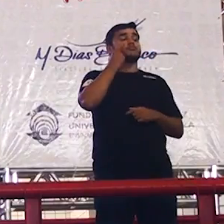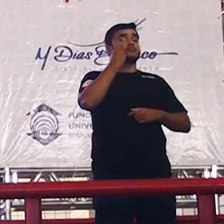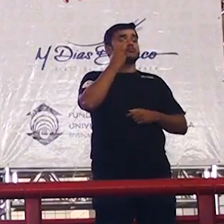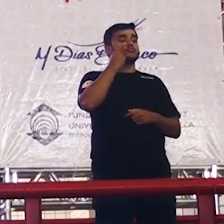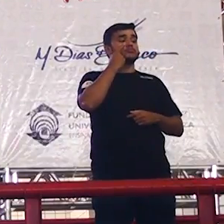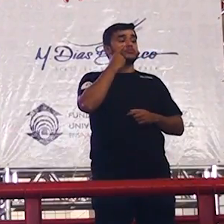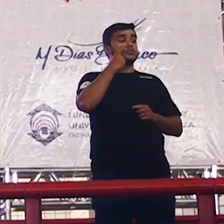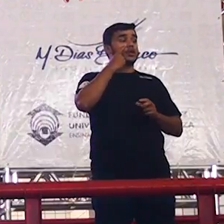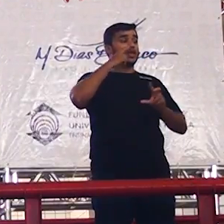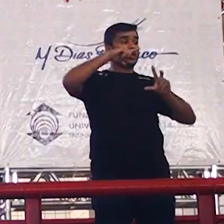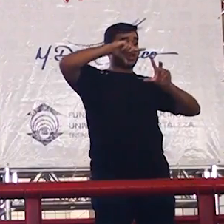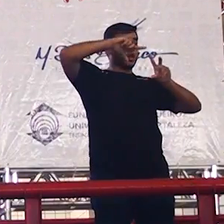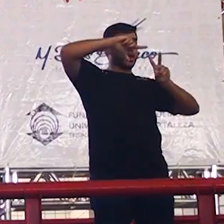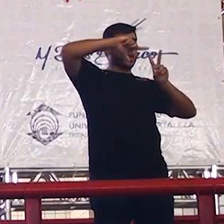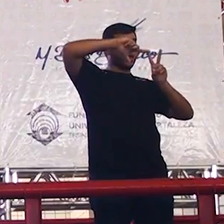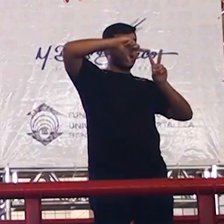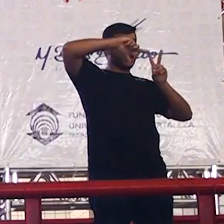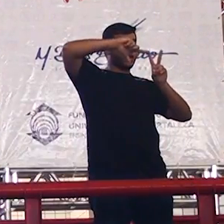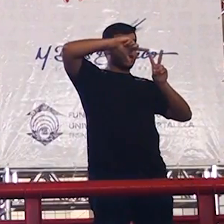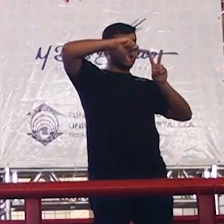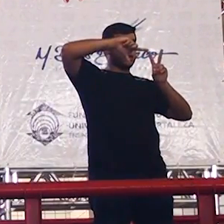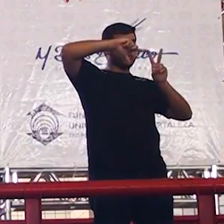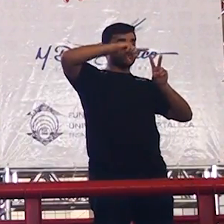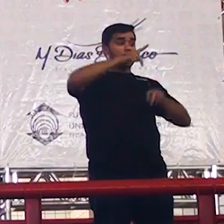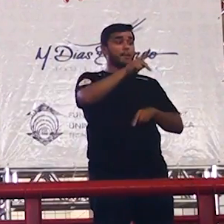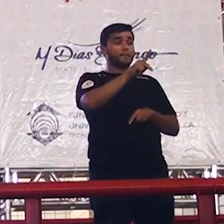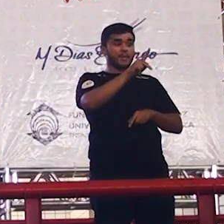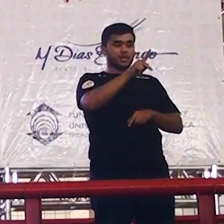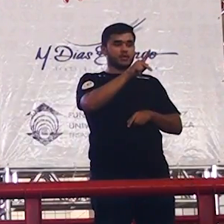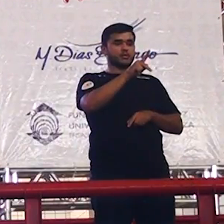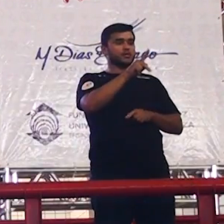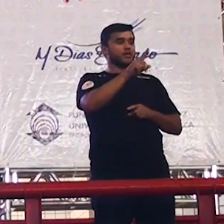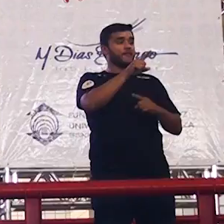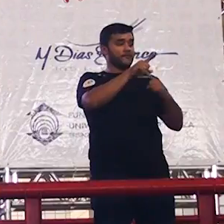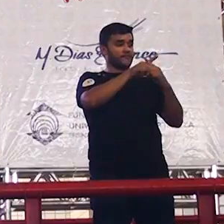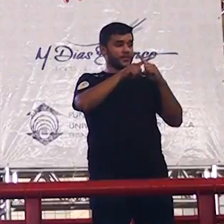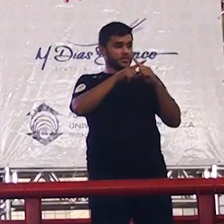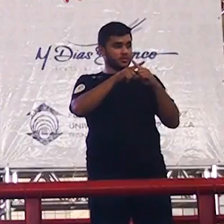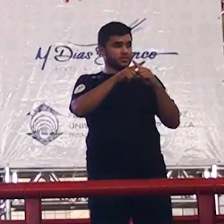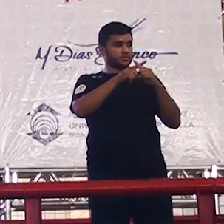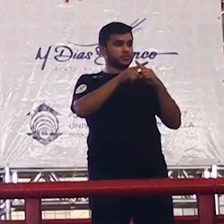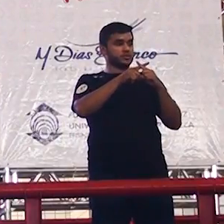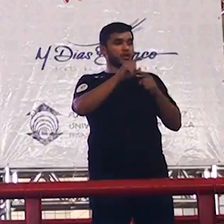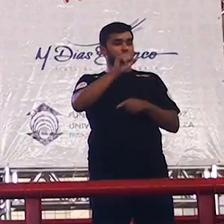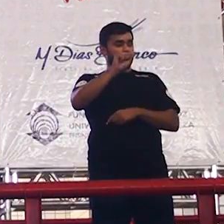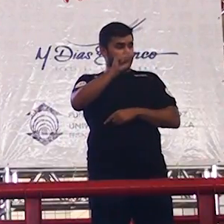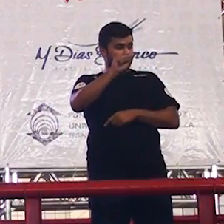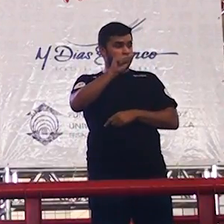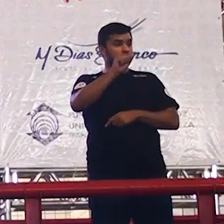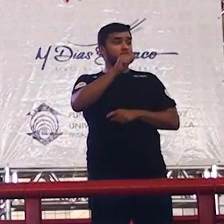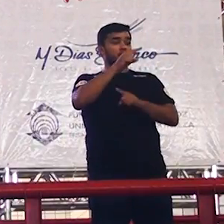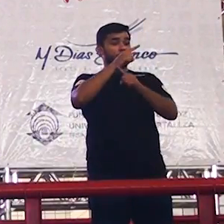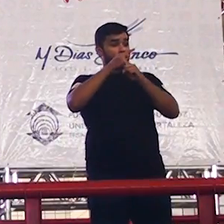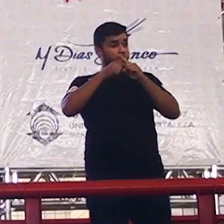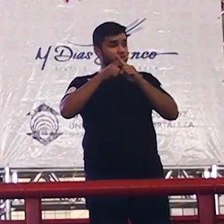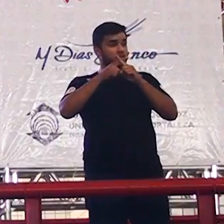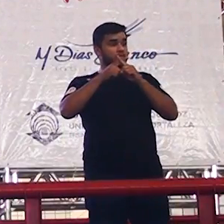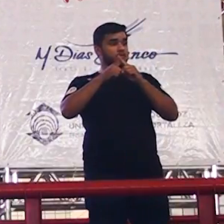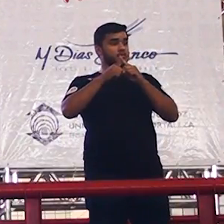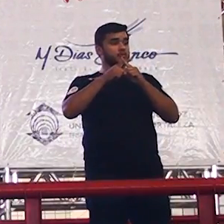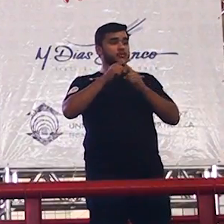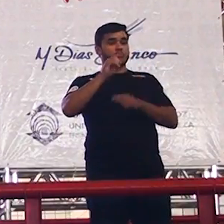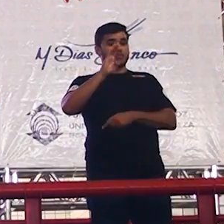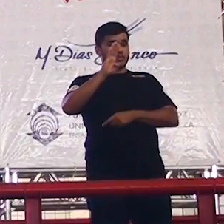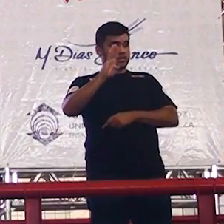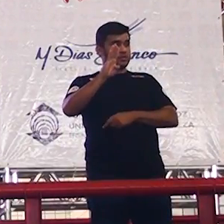a raiz de P, que multiplica P menos A, que multiplica P menos